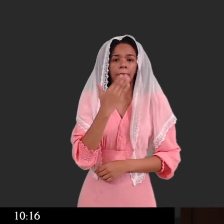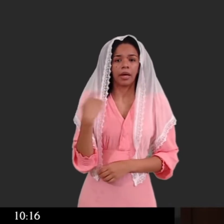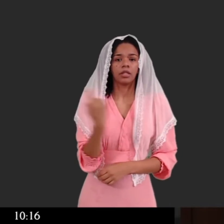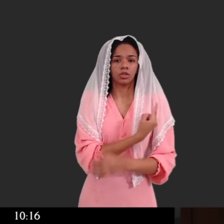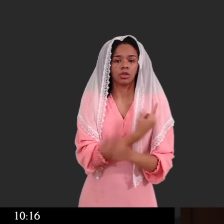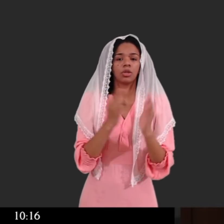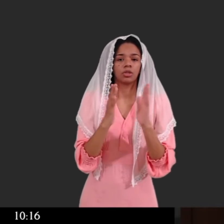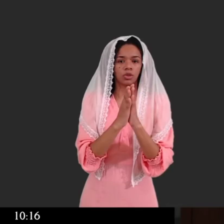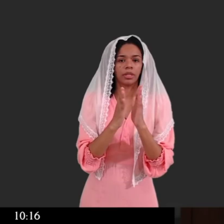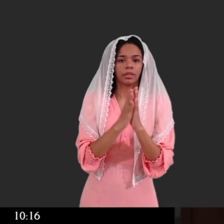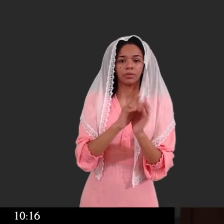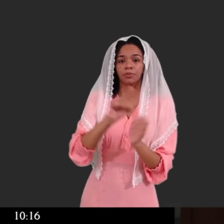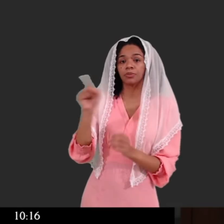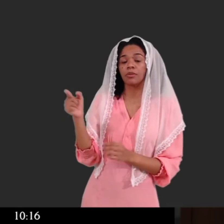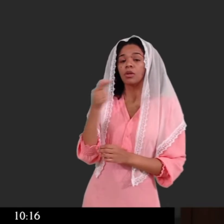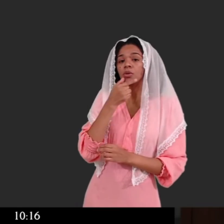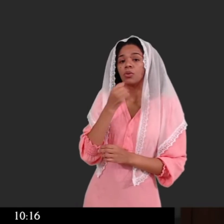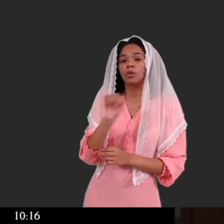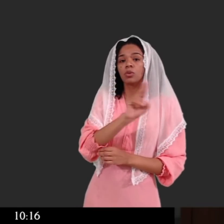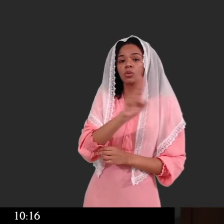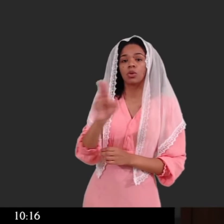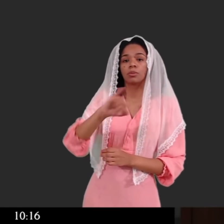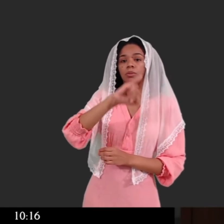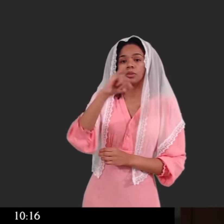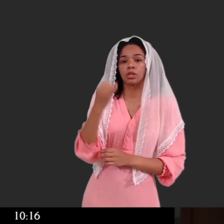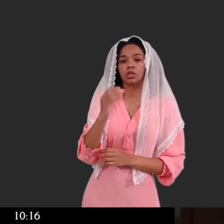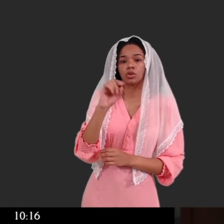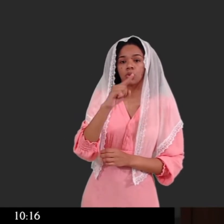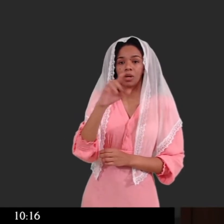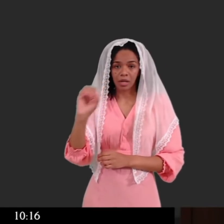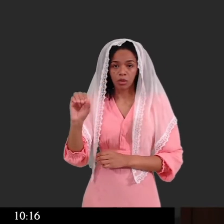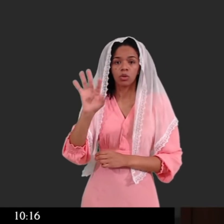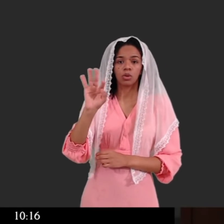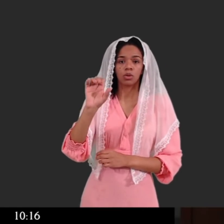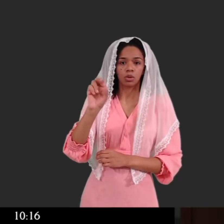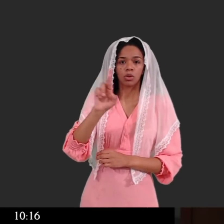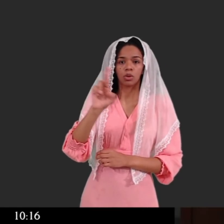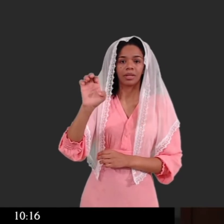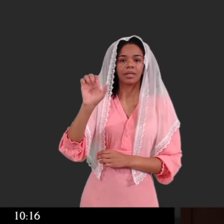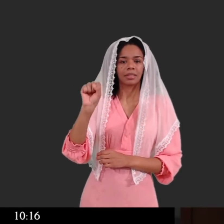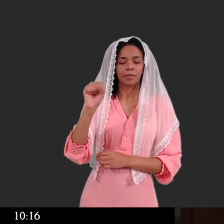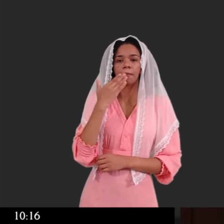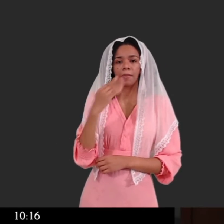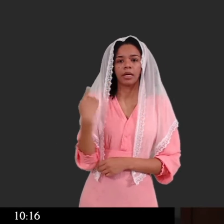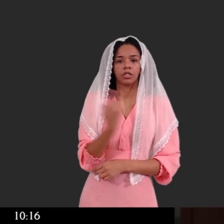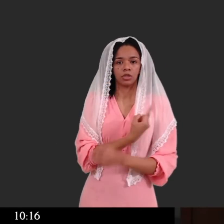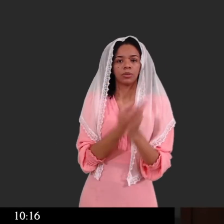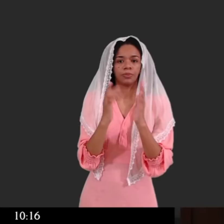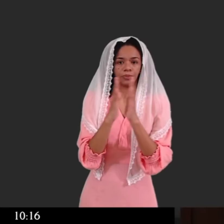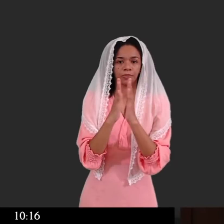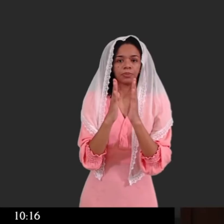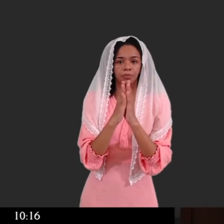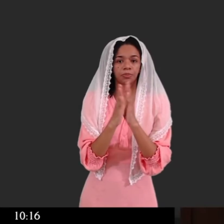João Torres, porteiro no Jardim Araci, Mauá, pede orações por enfermidade. Uma criança, neto da